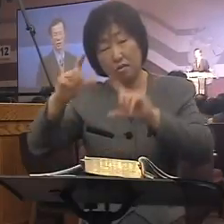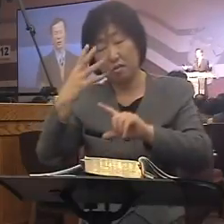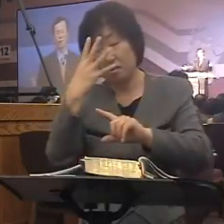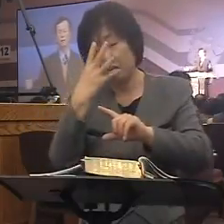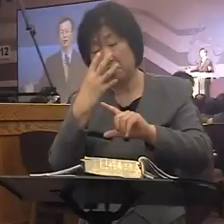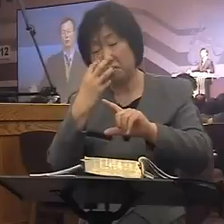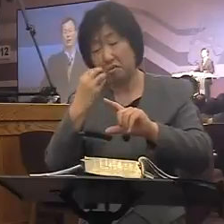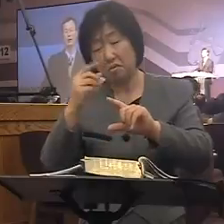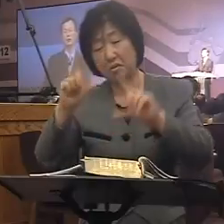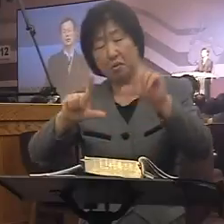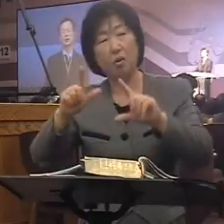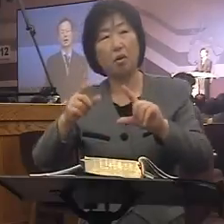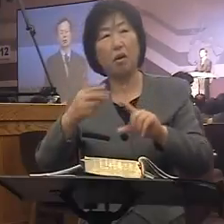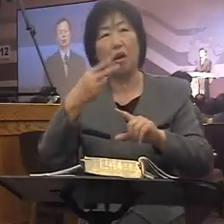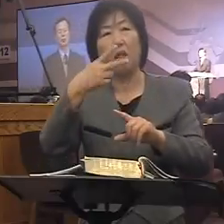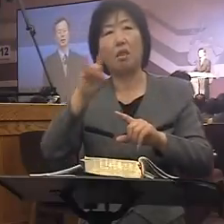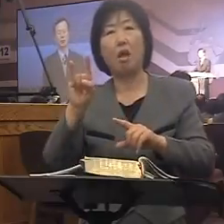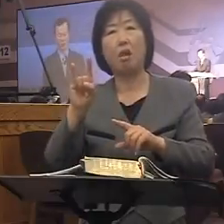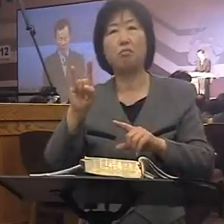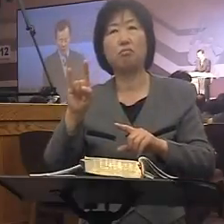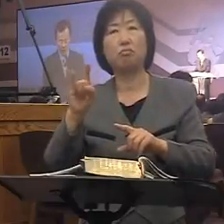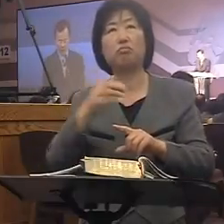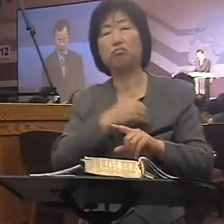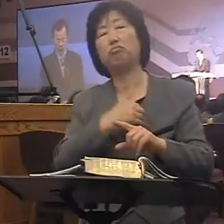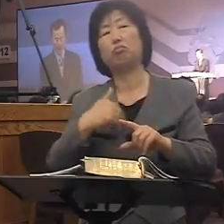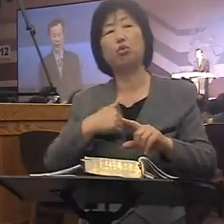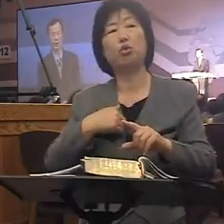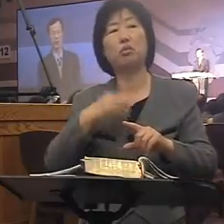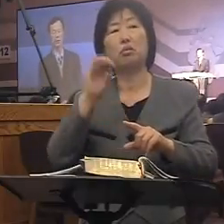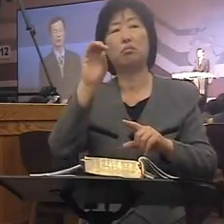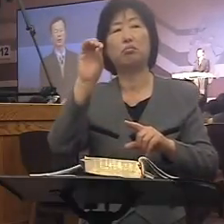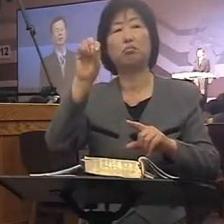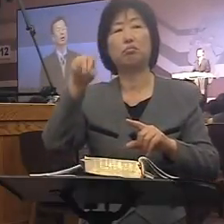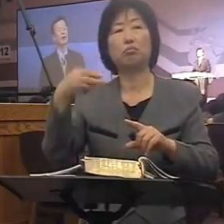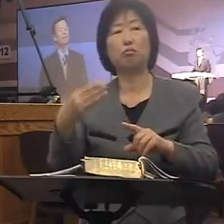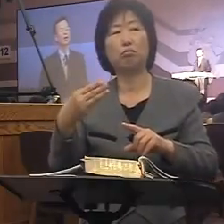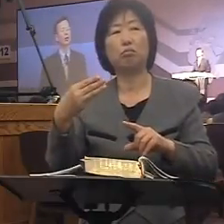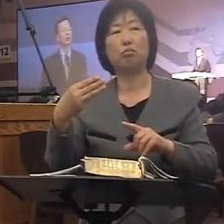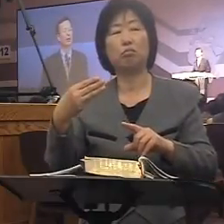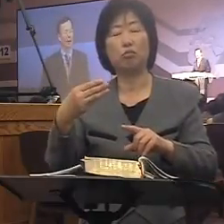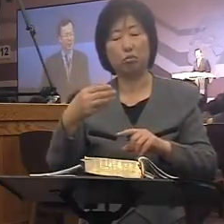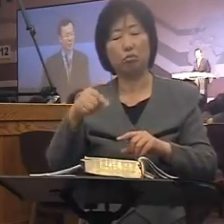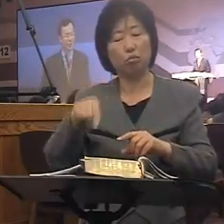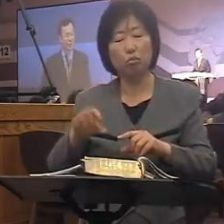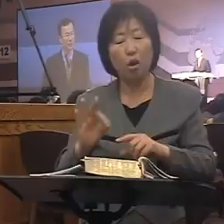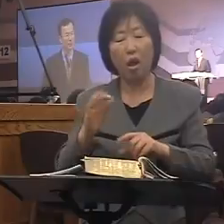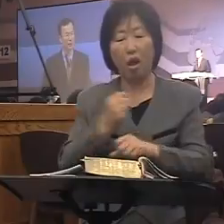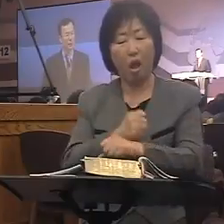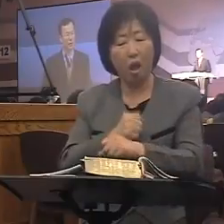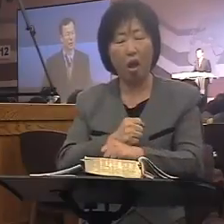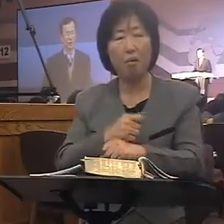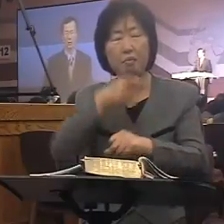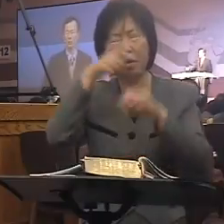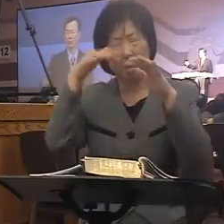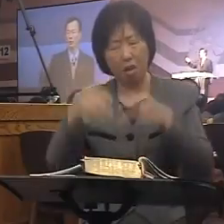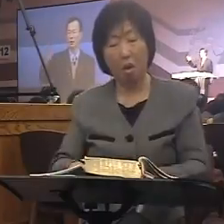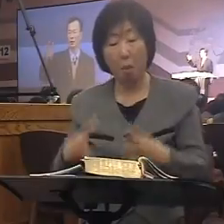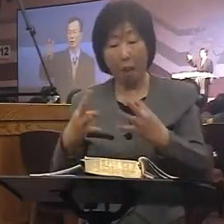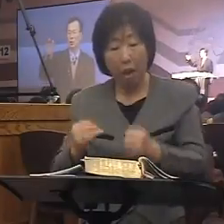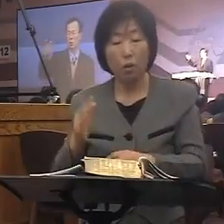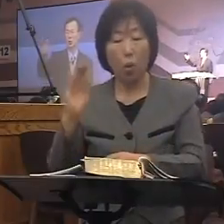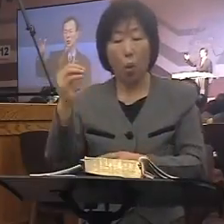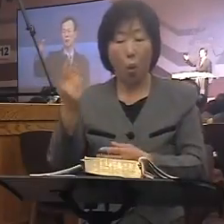아니 이렇게 대풍인데 왜 이렇게 근심을 갖고 있습니까? 물으니까 그가 대답을 합니다. 금년에는 비가 너무나 많이 왔습니다.